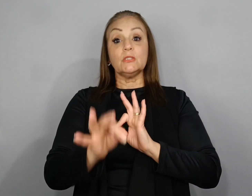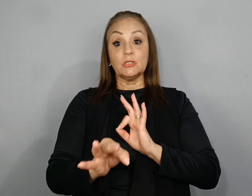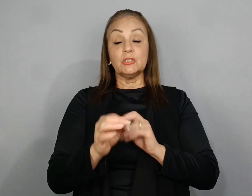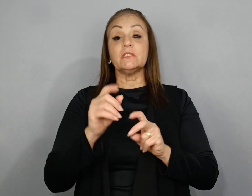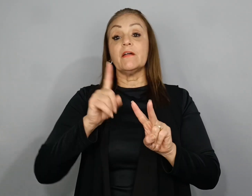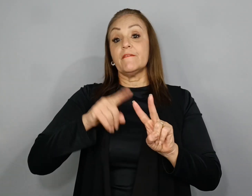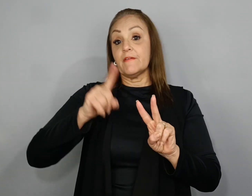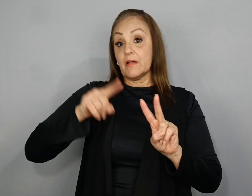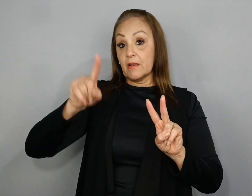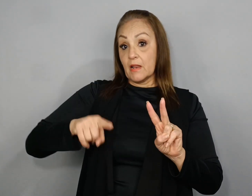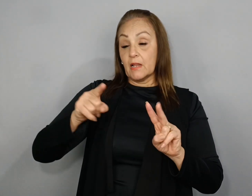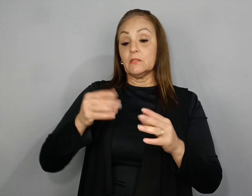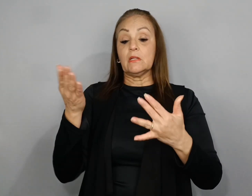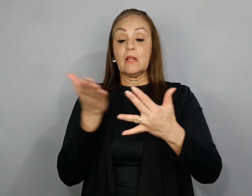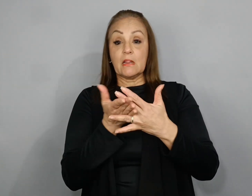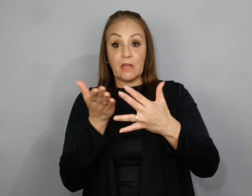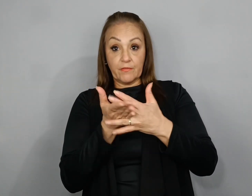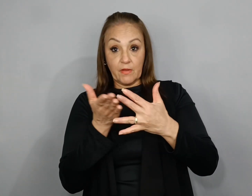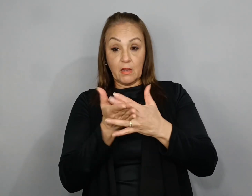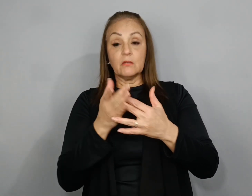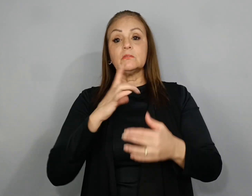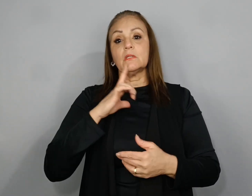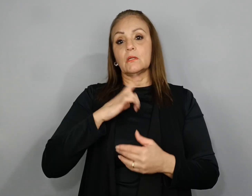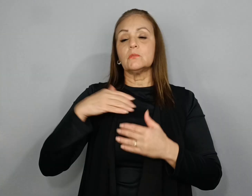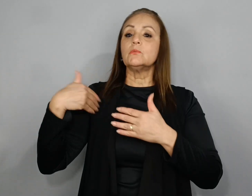em intervalos obtidos ao longo do tempo.